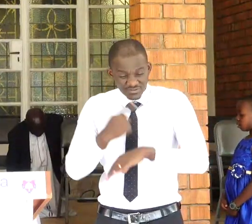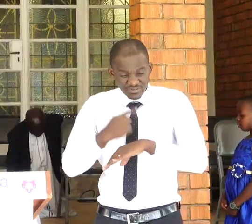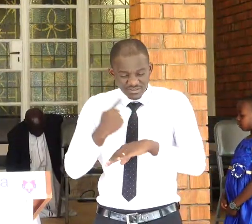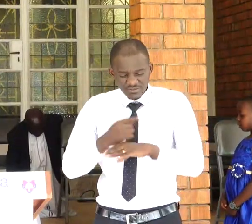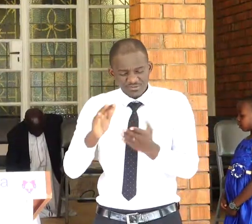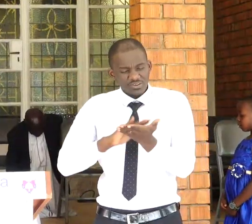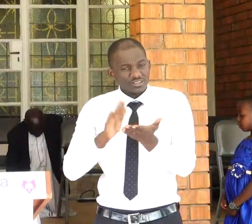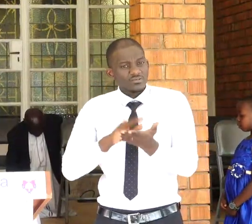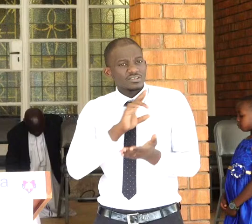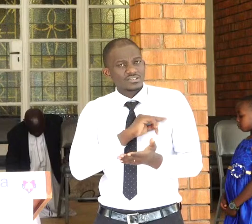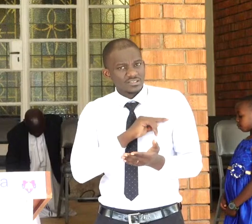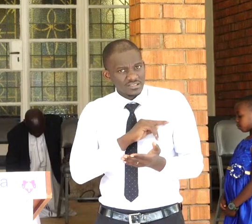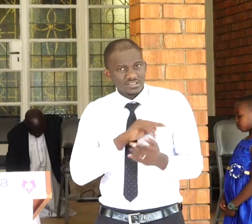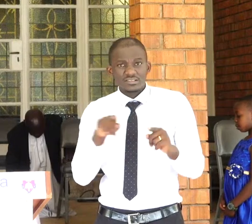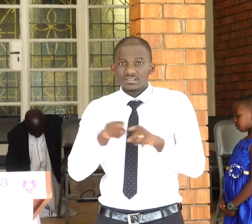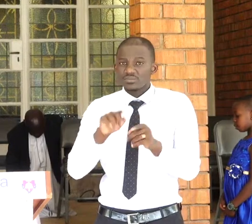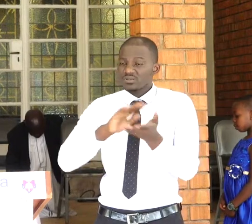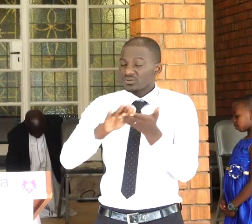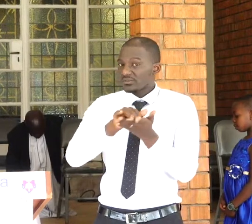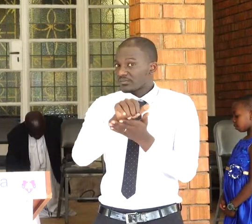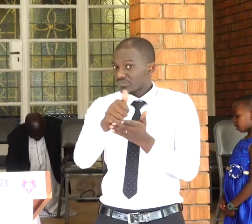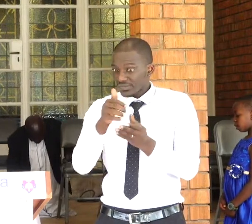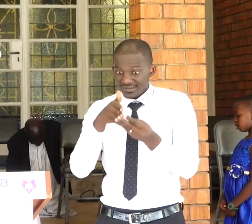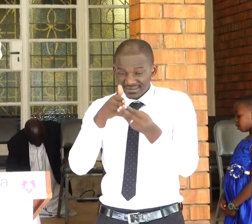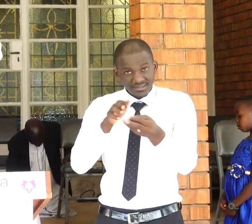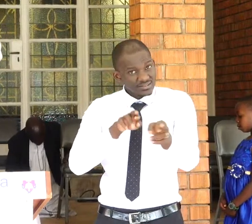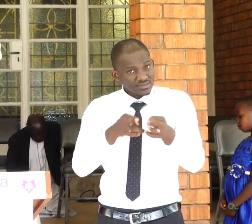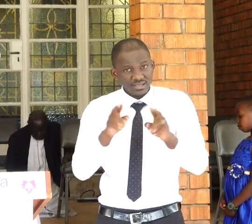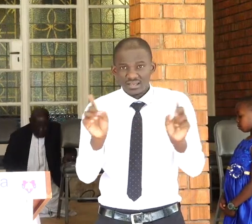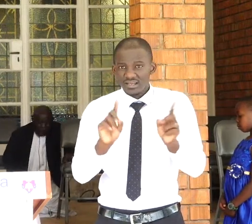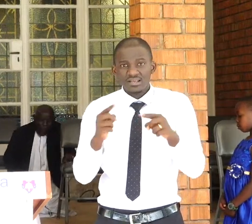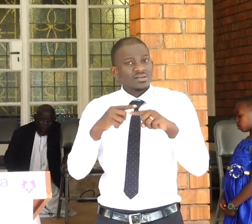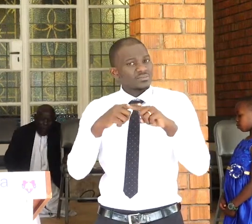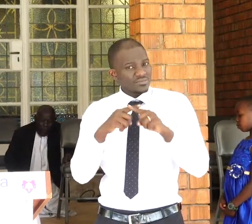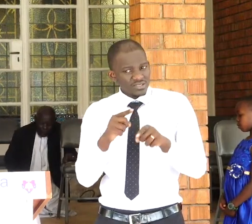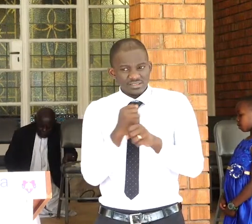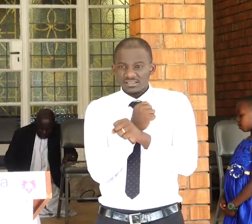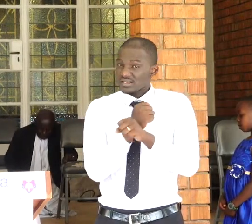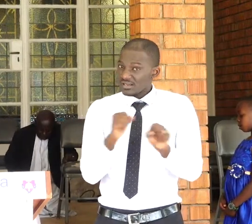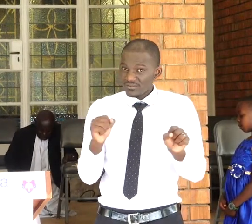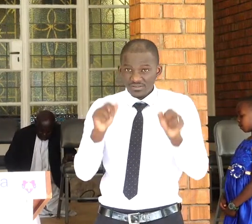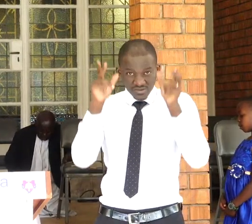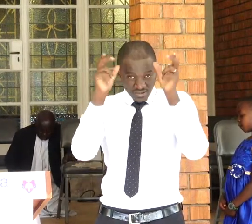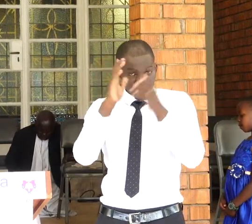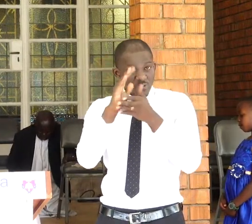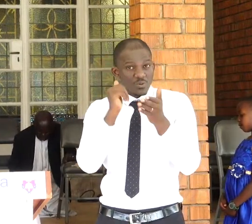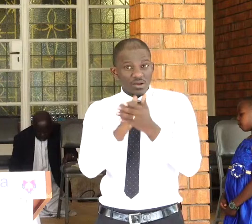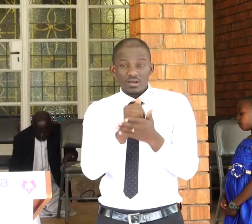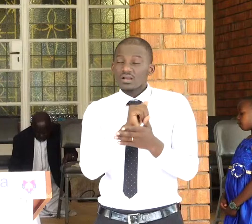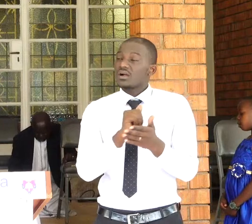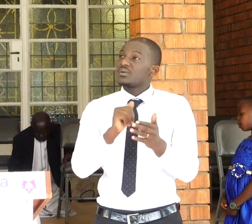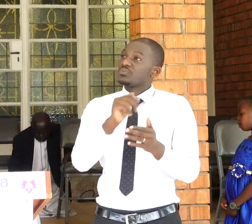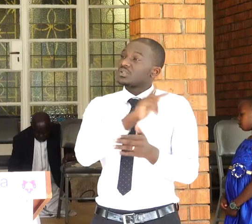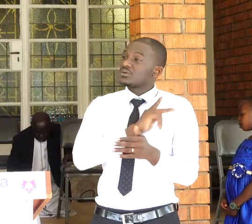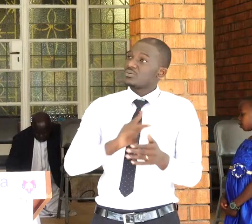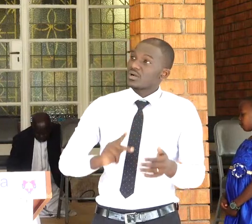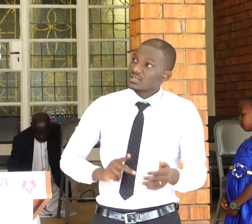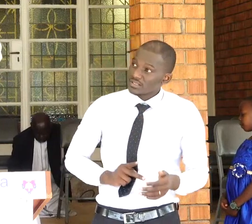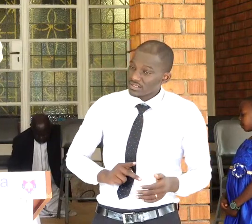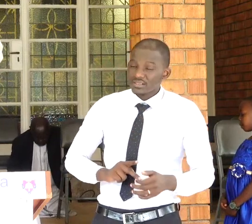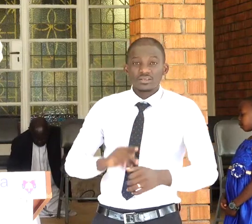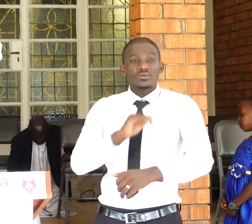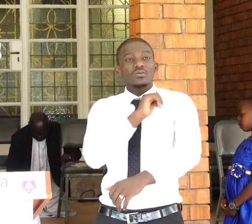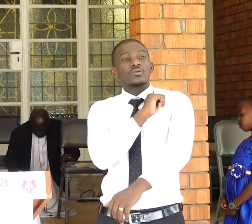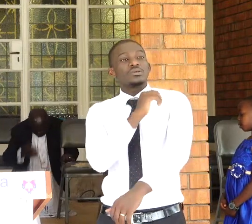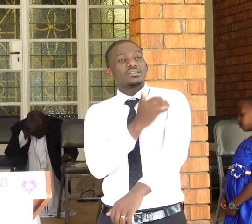tusonyiwa abatwonoona totwala mu kukemebwa naye tulokole mu bubi kubanga obwakabaka